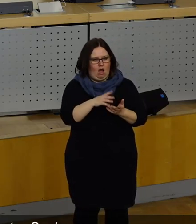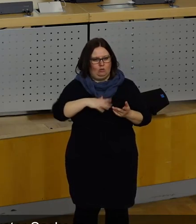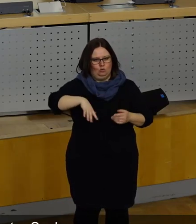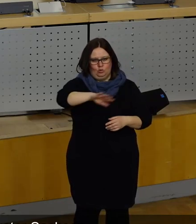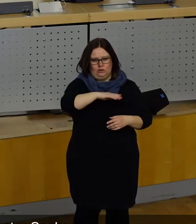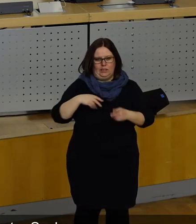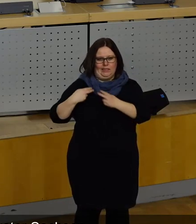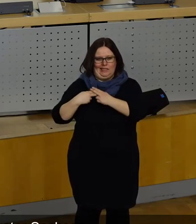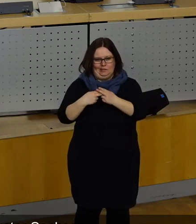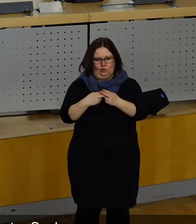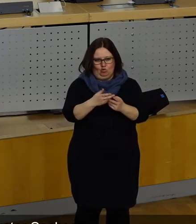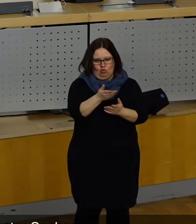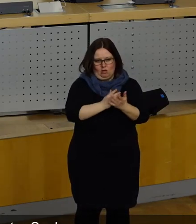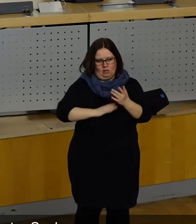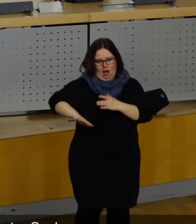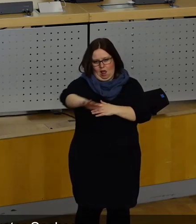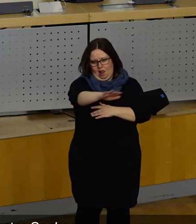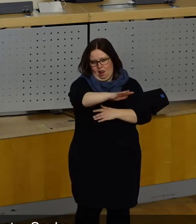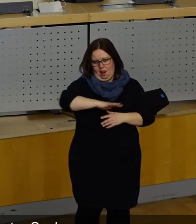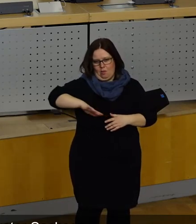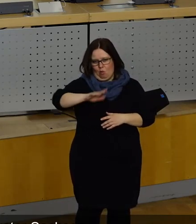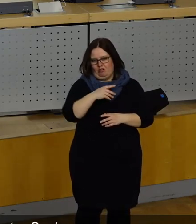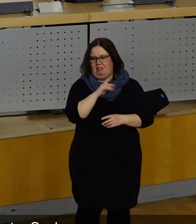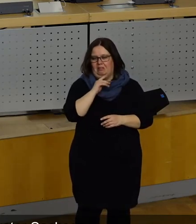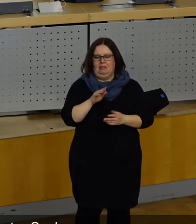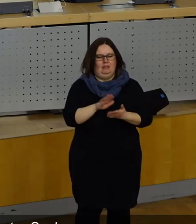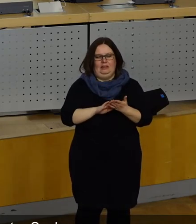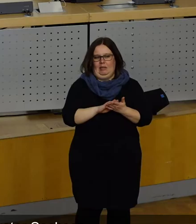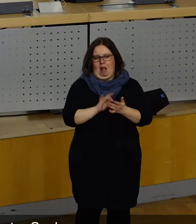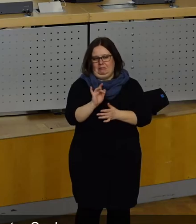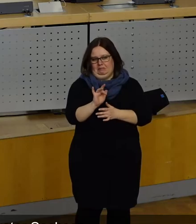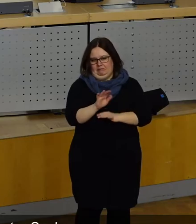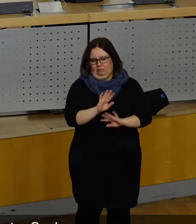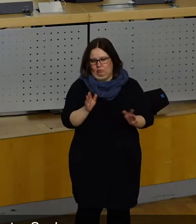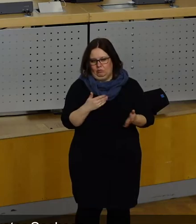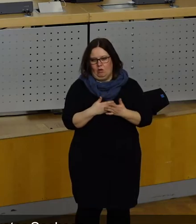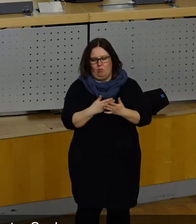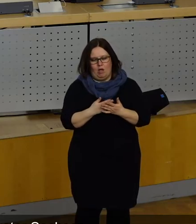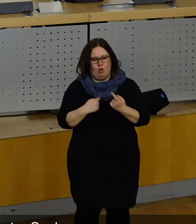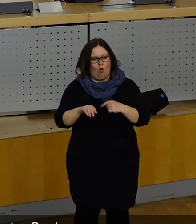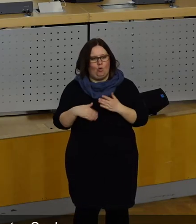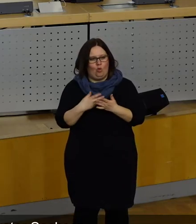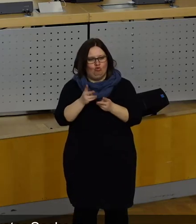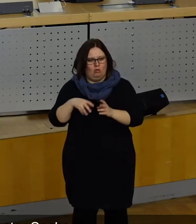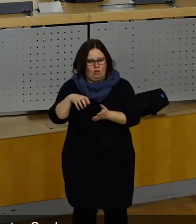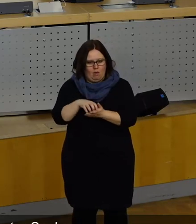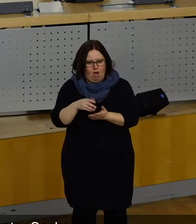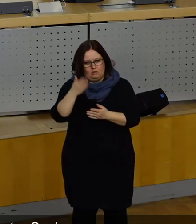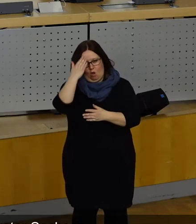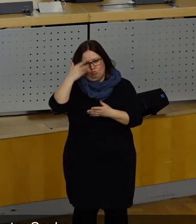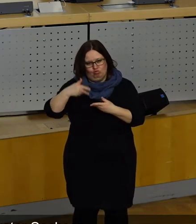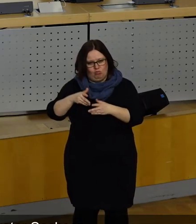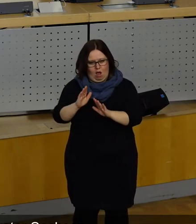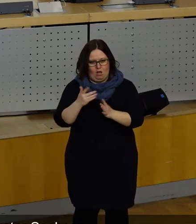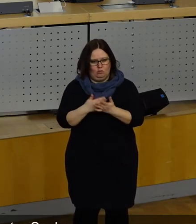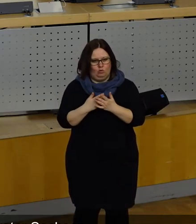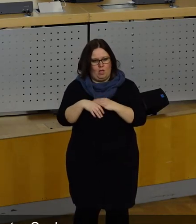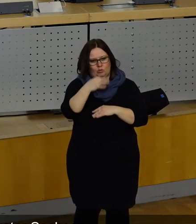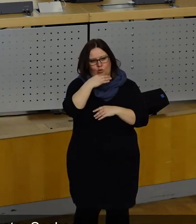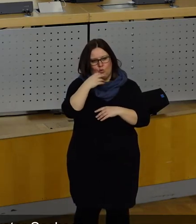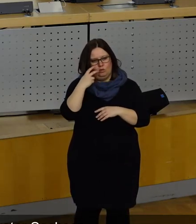Teil wird heute niemand wahrscheinlich mehr abfällig sprechen. Und es gibt auch Ensemble wie den Neustädter Markt, die Hauptstraße, in Kombination von Sanierung